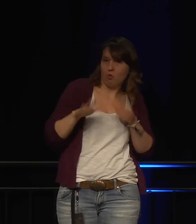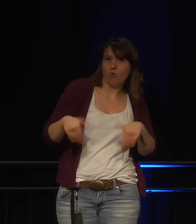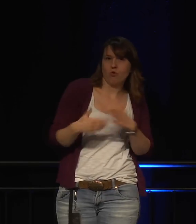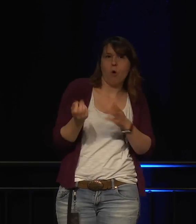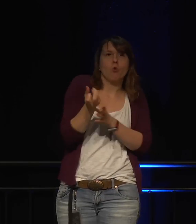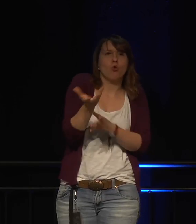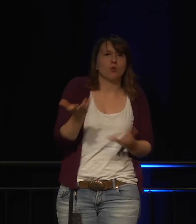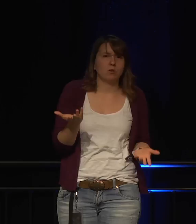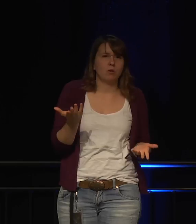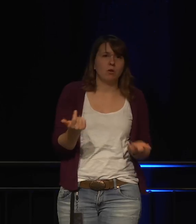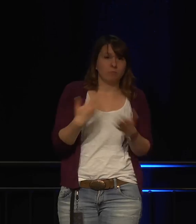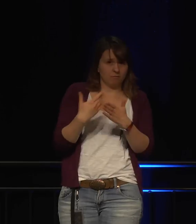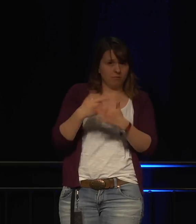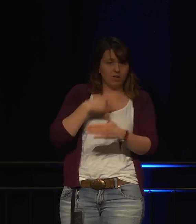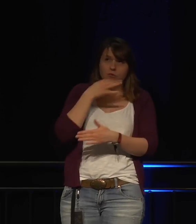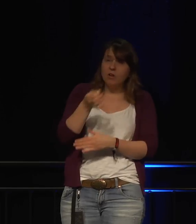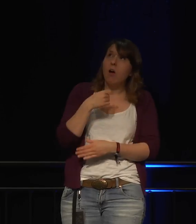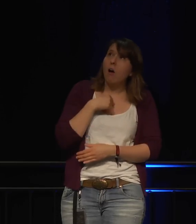cuando comenzaron a conectar las bombillas.